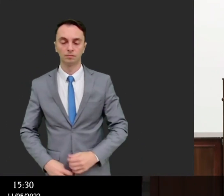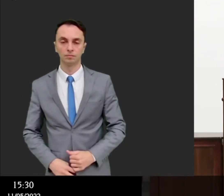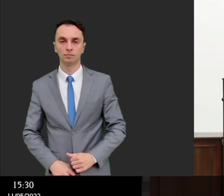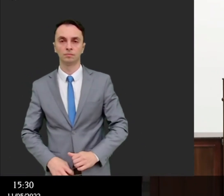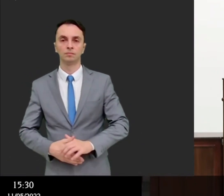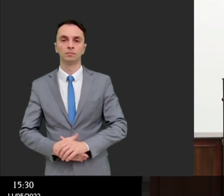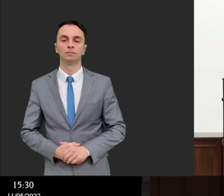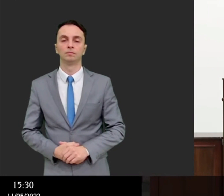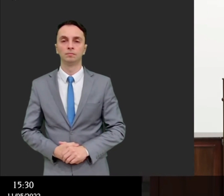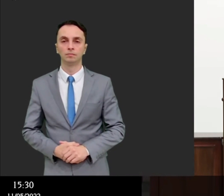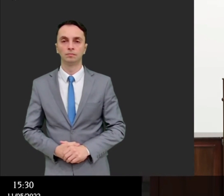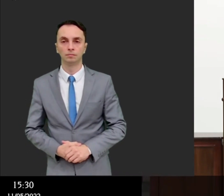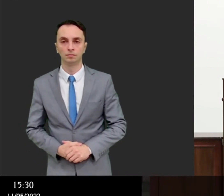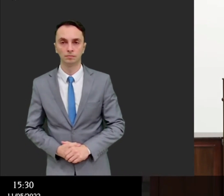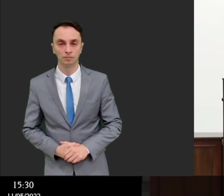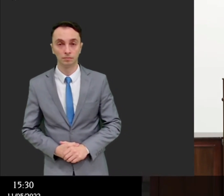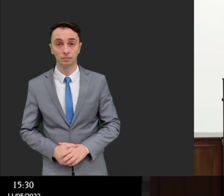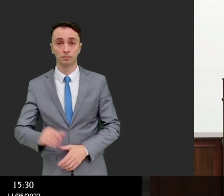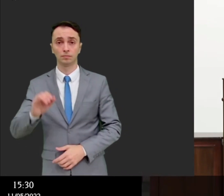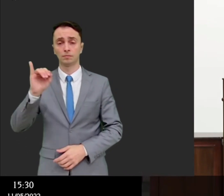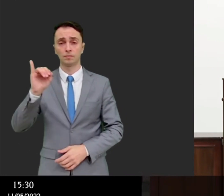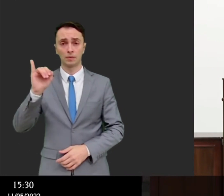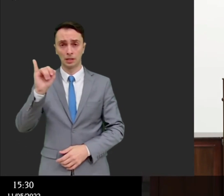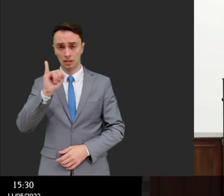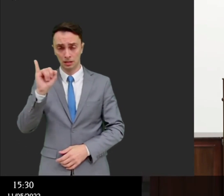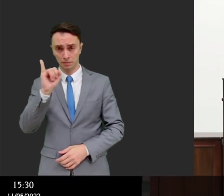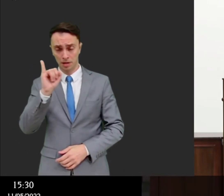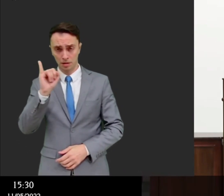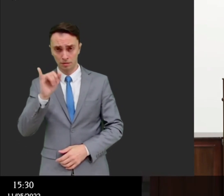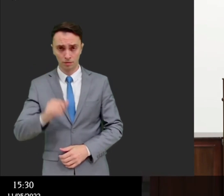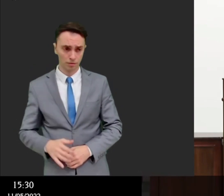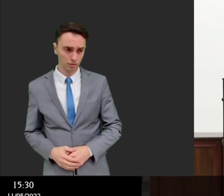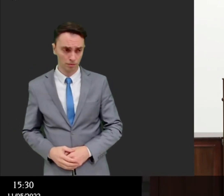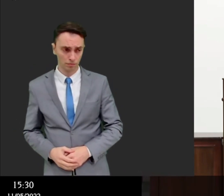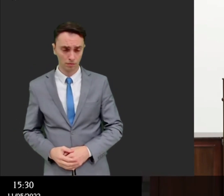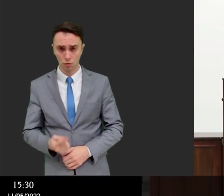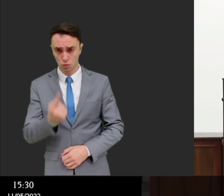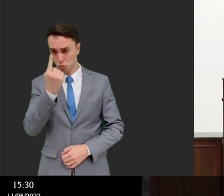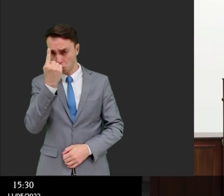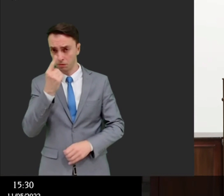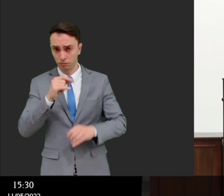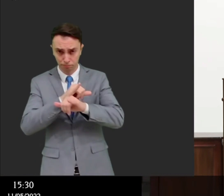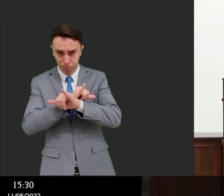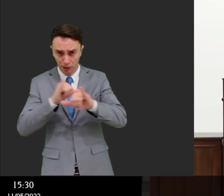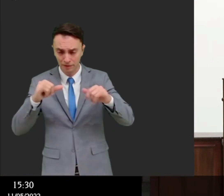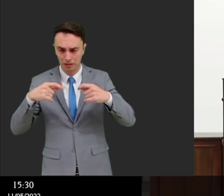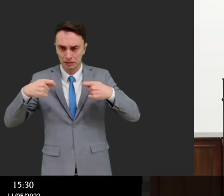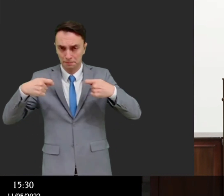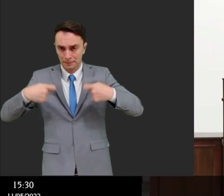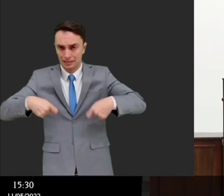Queridos irmãos, a necessidade de comunicar a nossa querida